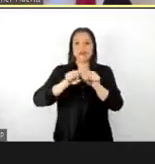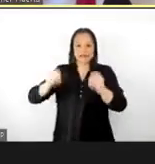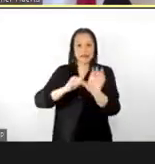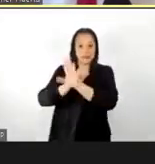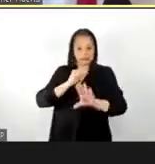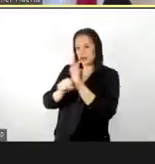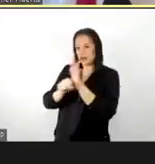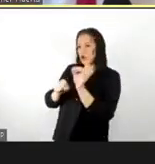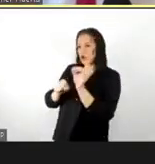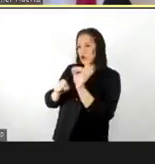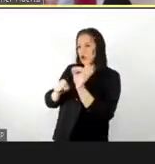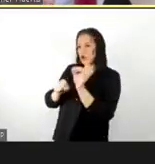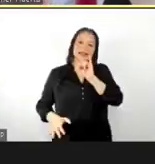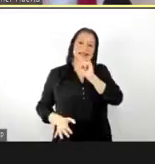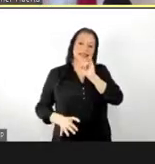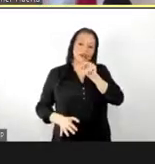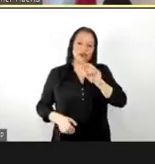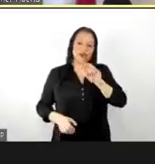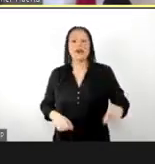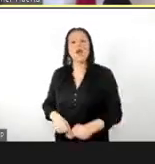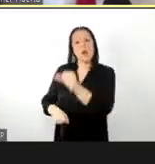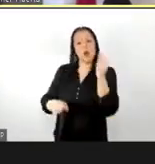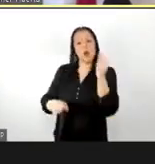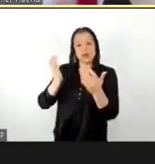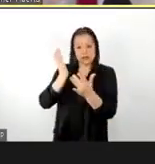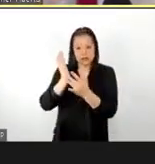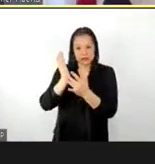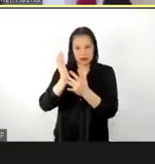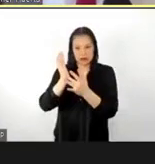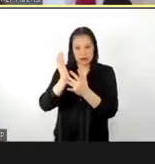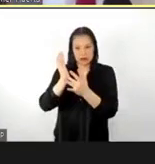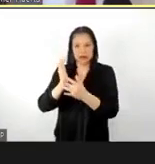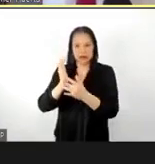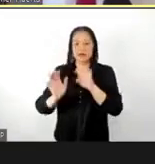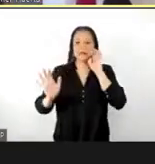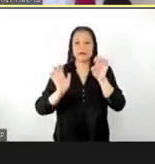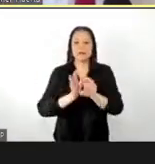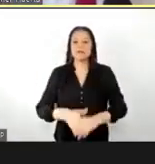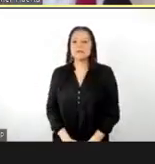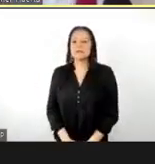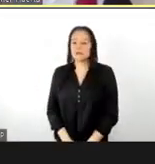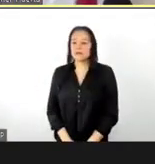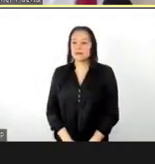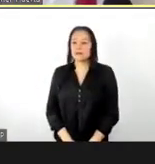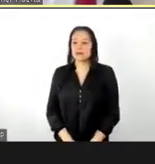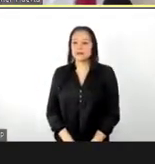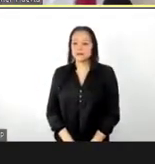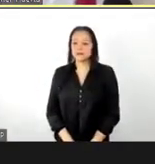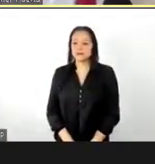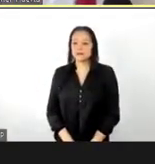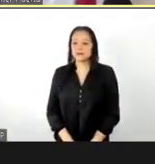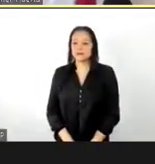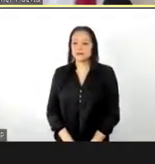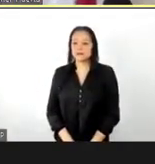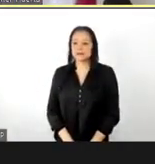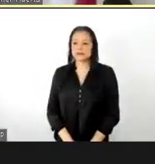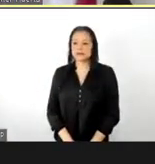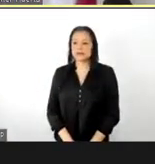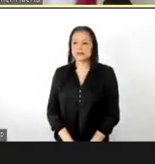completo inactivado. Ejemplo, Sinopharm. Pero hay otras tecnologías. Por ejemplo, hay otra tecnología